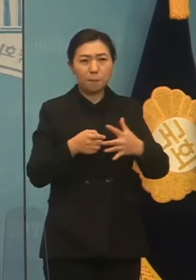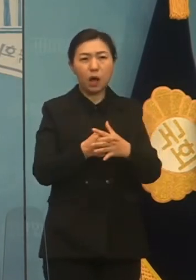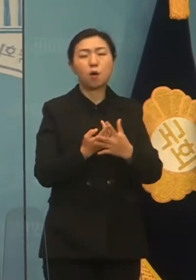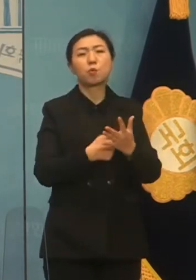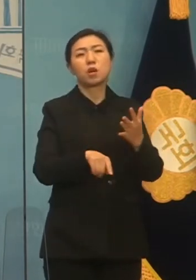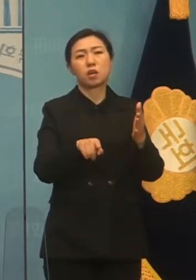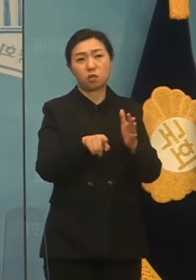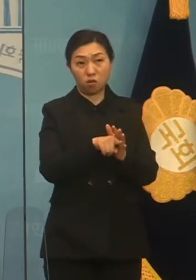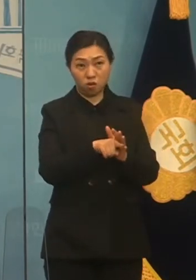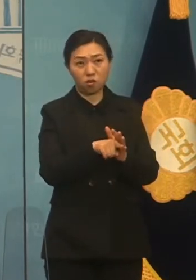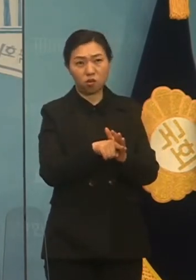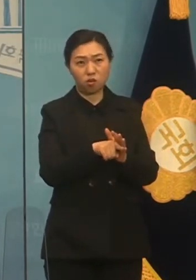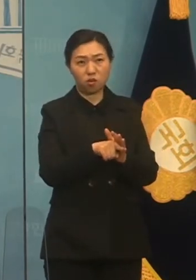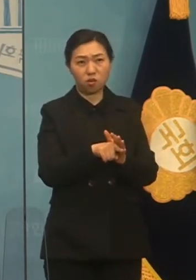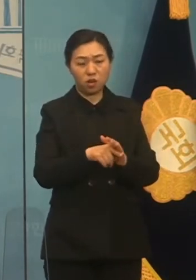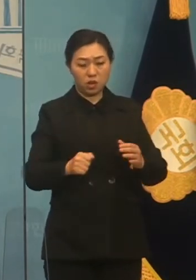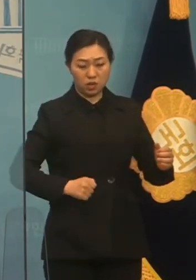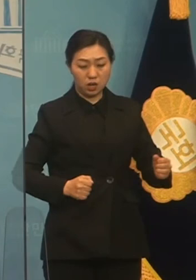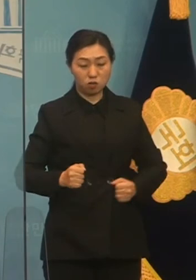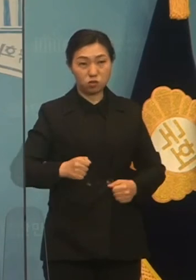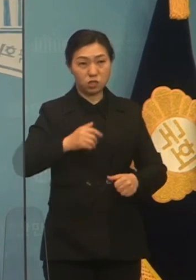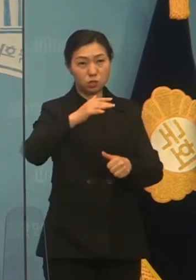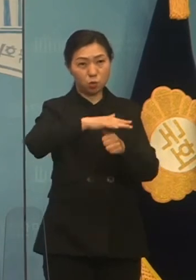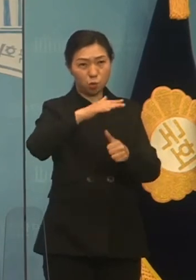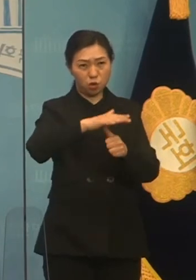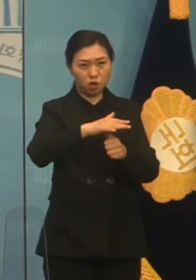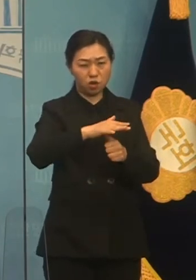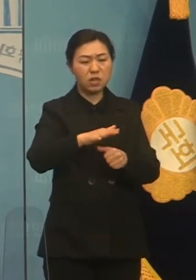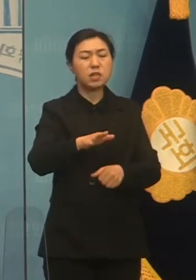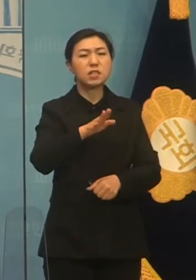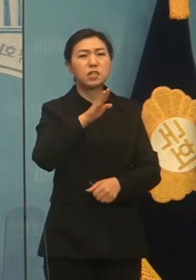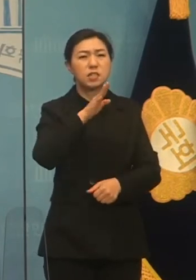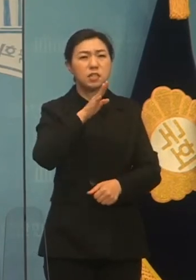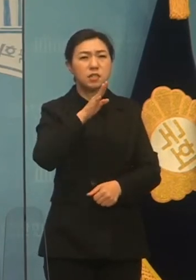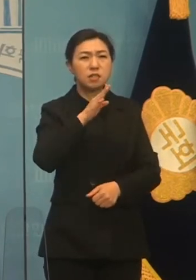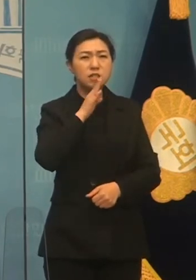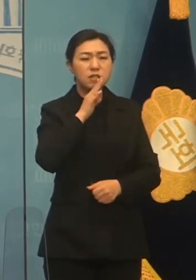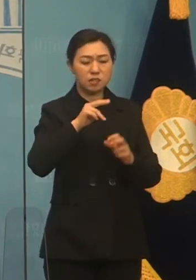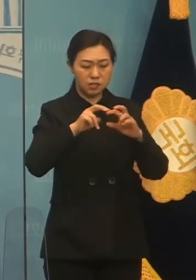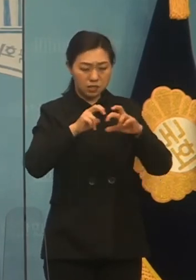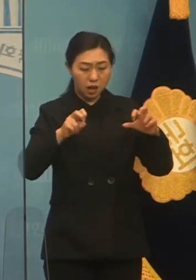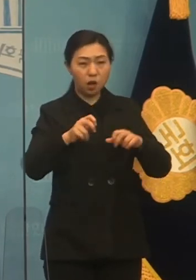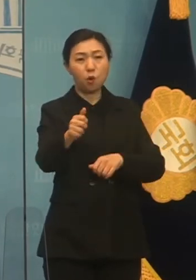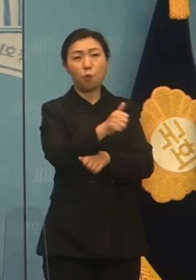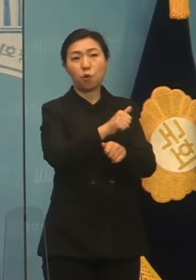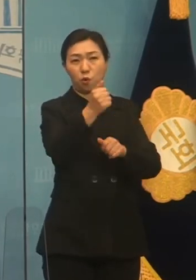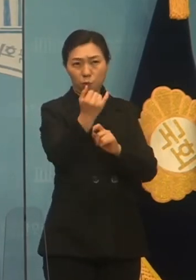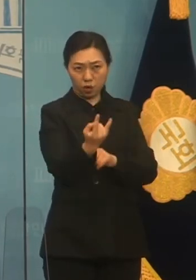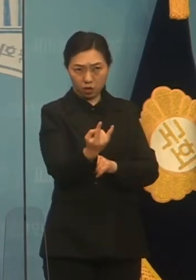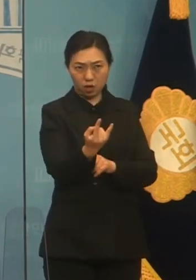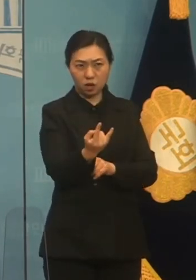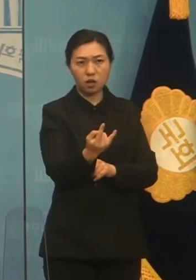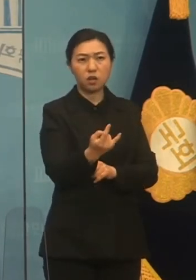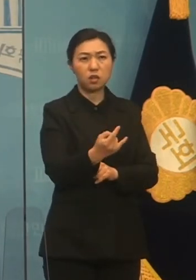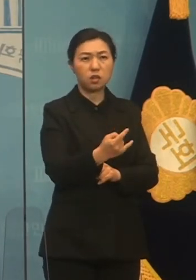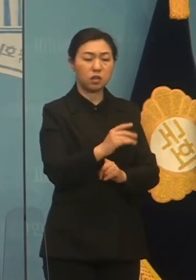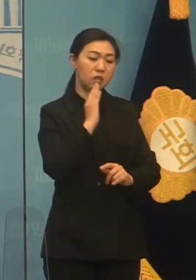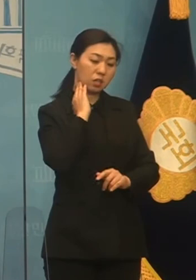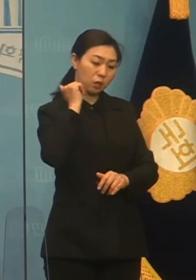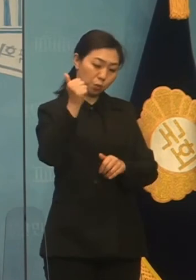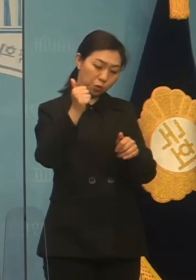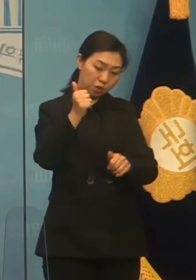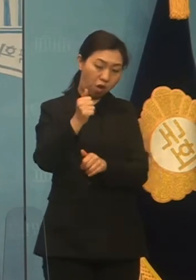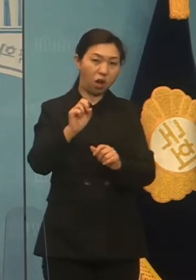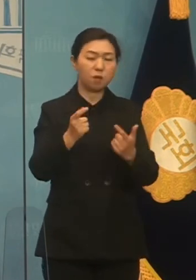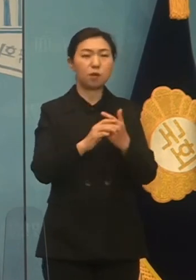있도록 개구리 소년 사건 진상규명위원회를 정부 혹은 국회에 구성하여 사건 해결을 위한